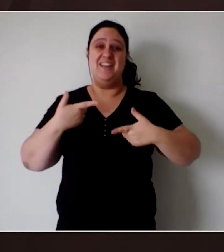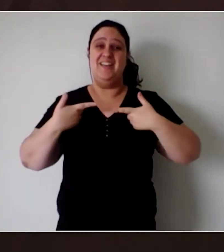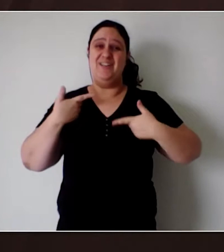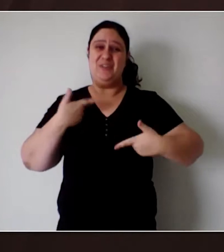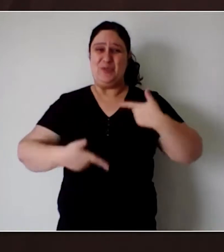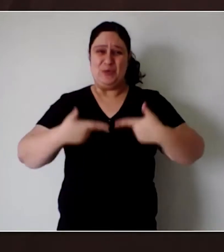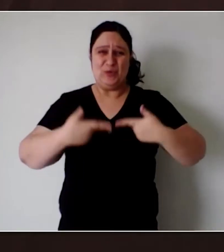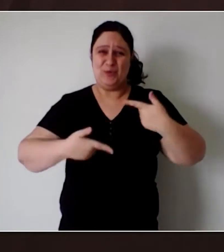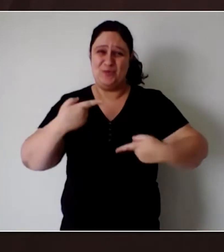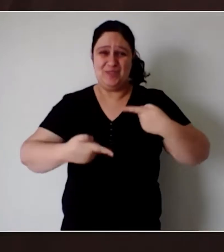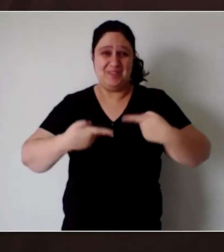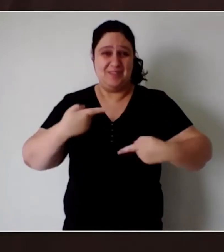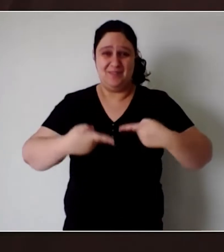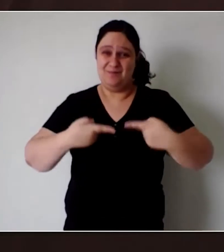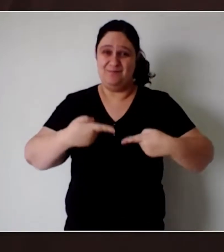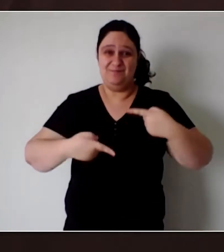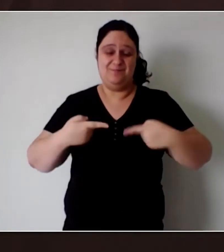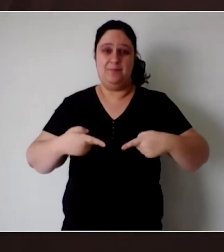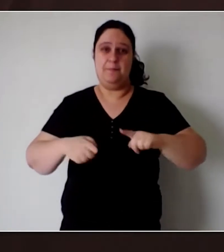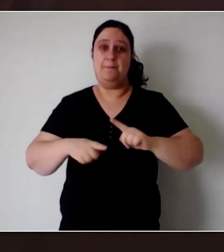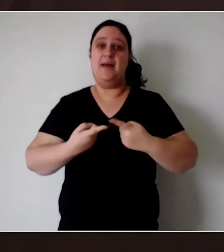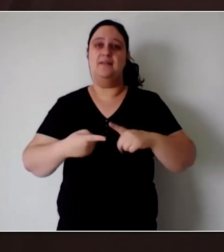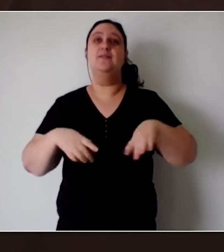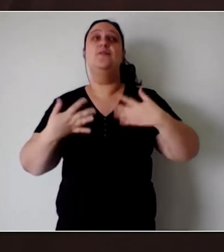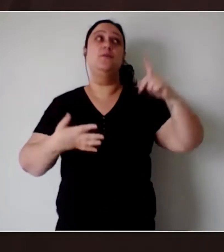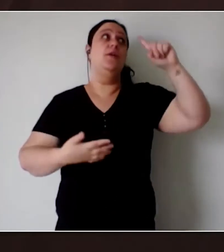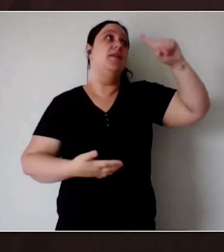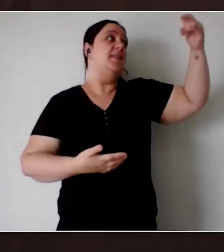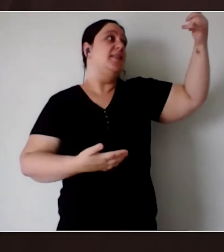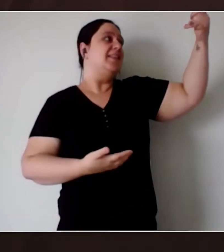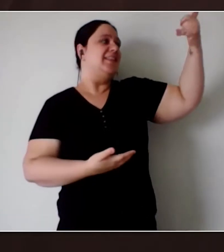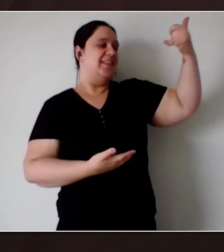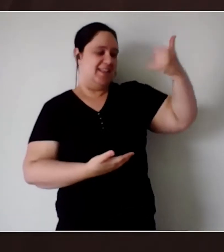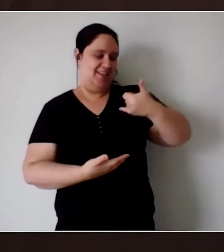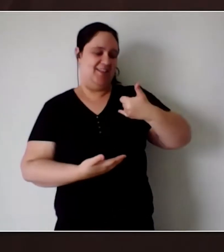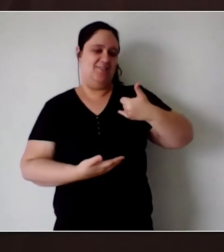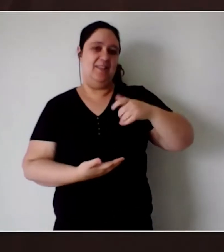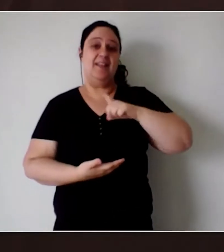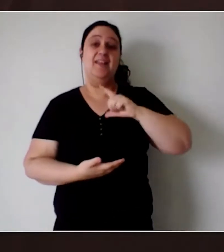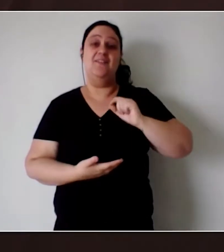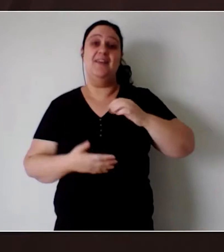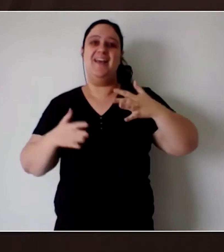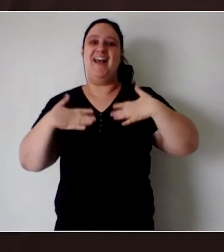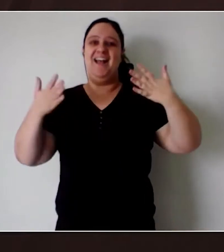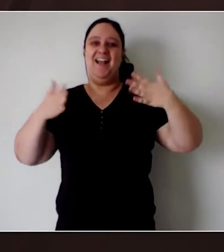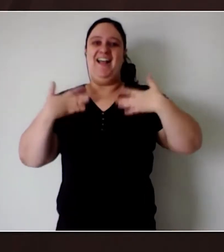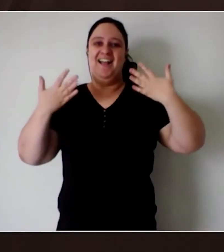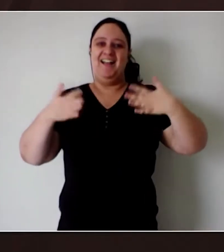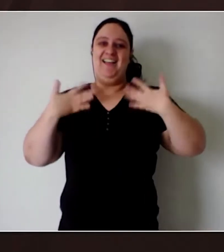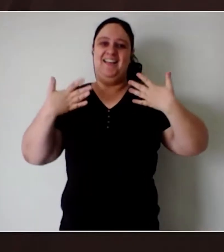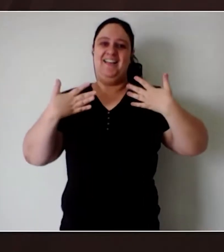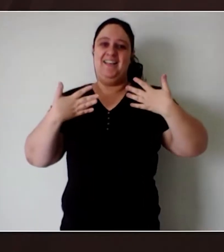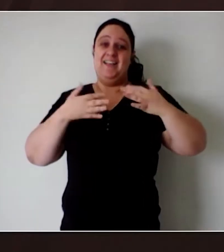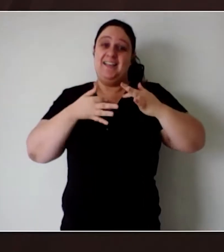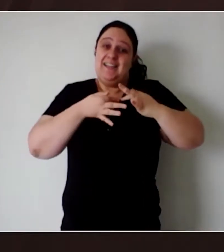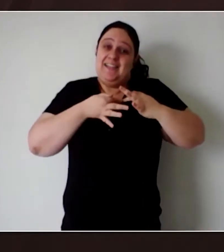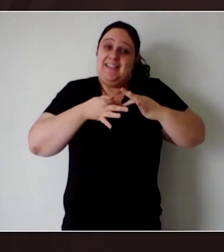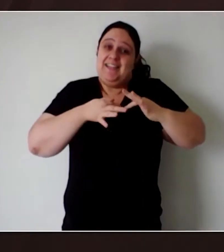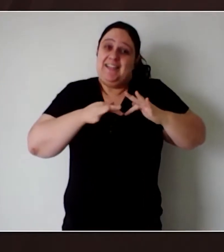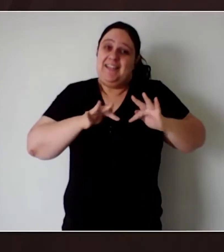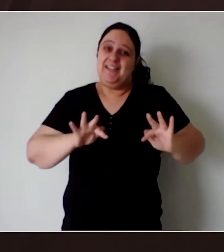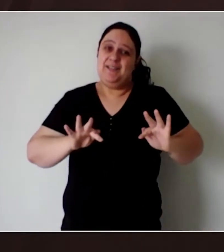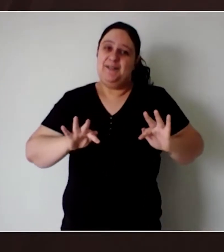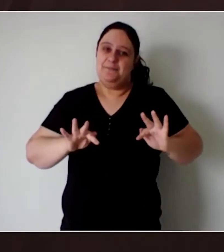nós alegria e singeleza. Irmãos, a vida cristã é uma vida